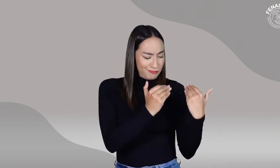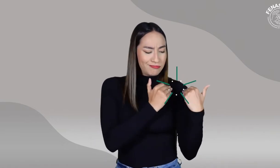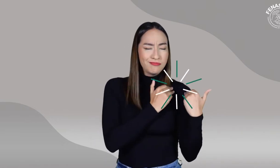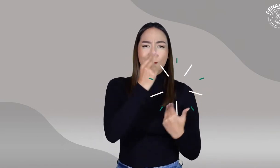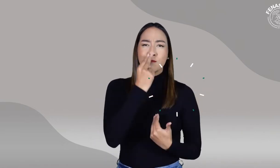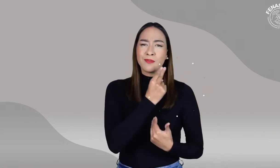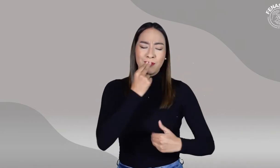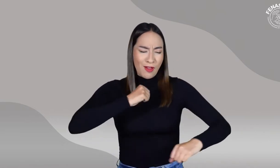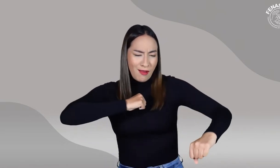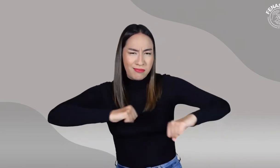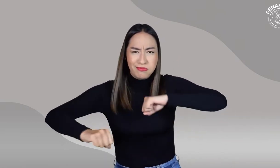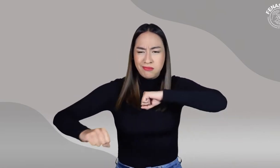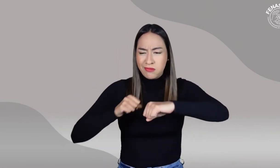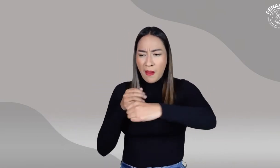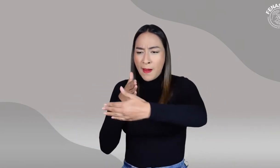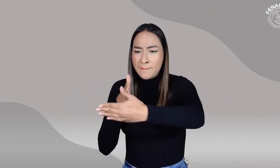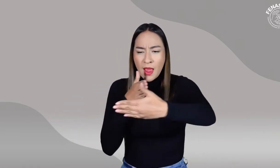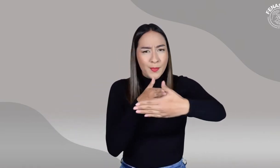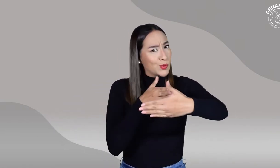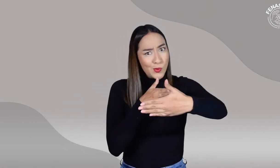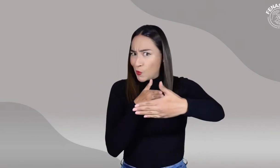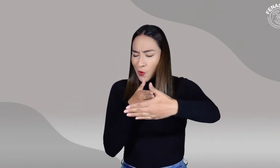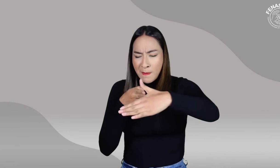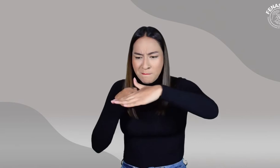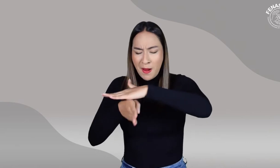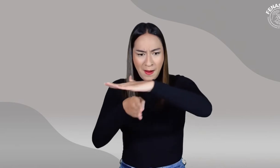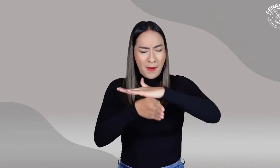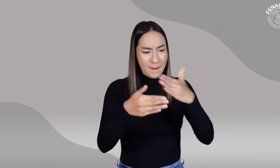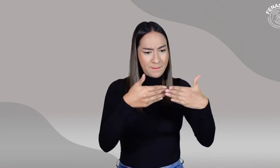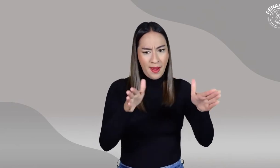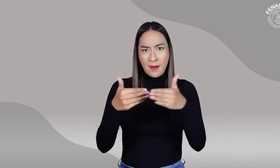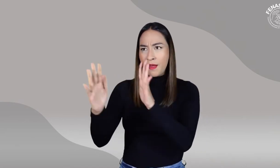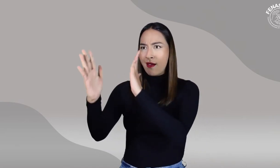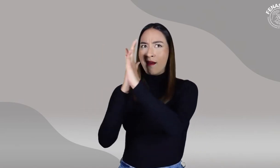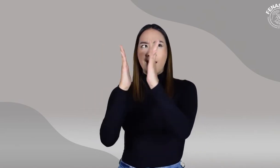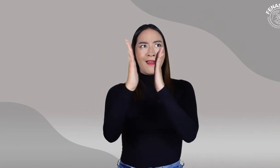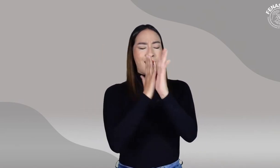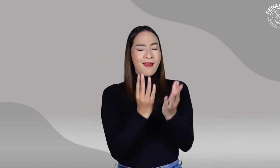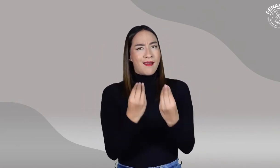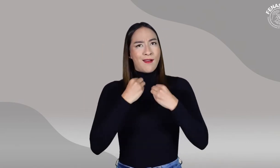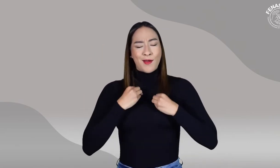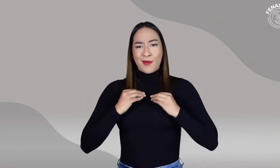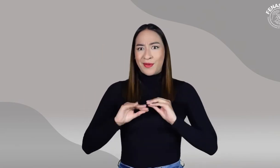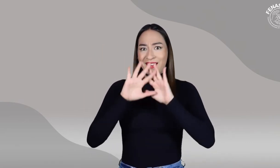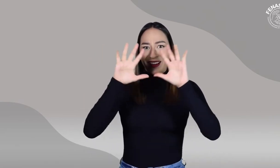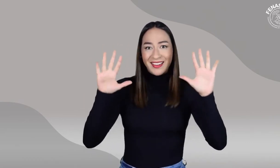FENASCOL seguimos trabajando por una Colombia sin barreras, comprometida con el acceso a la información y a la